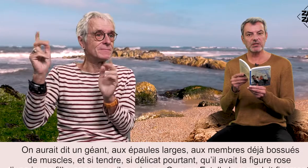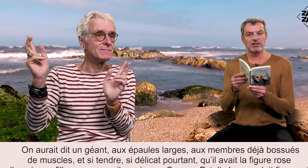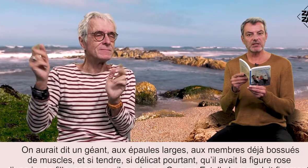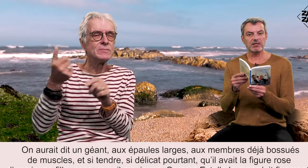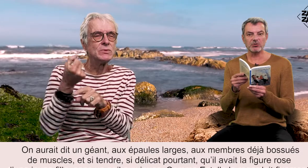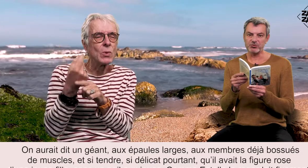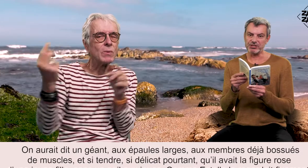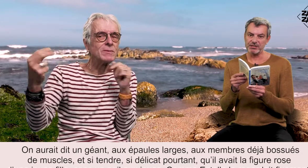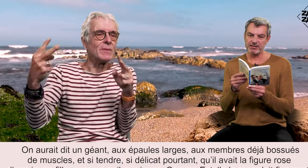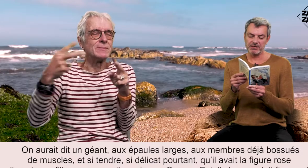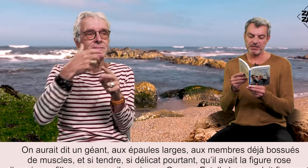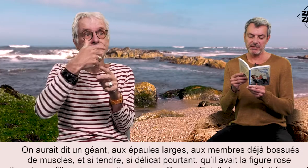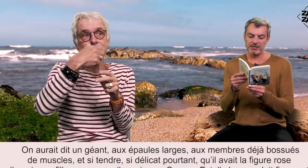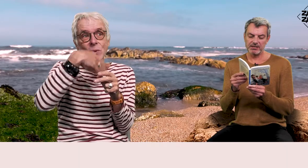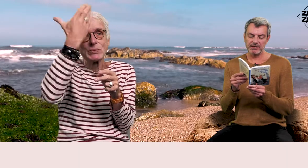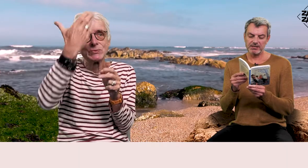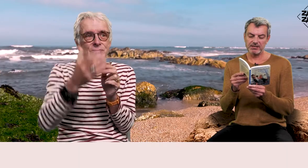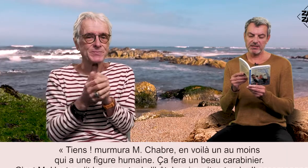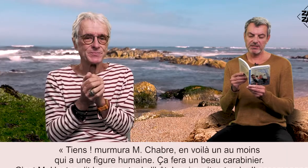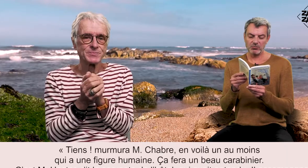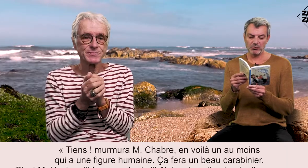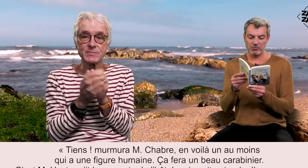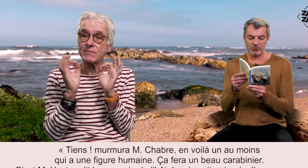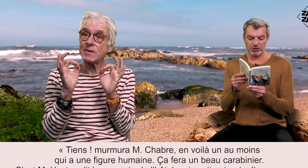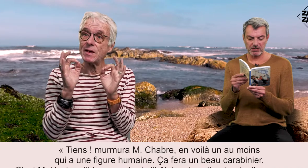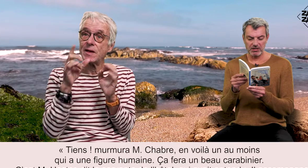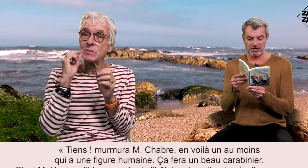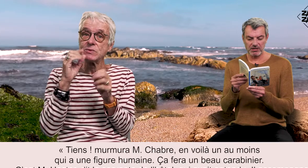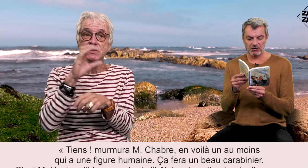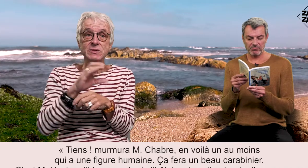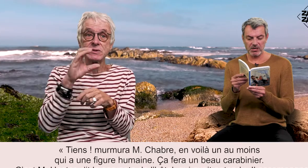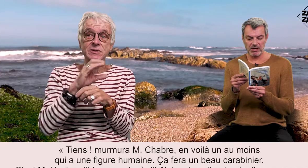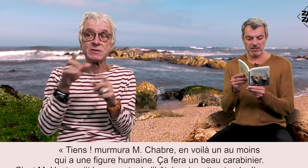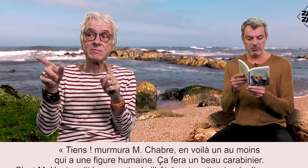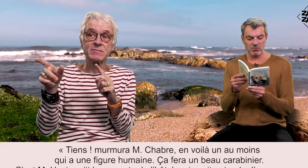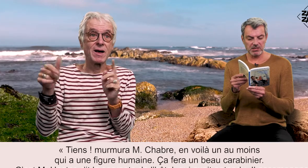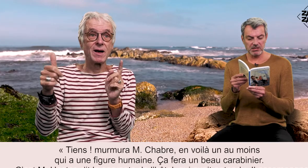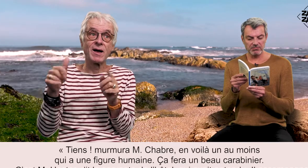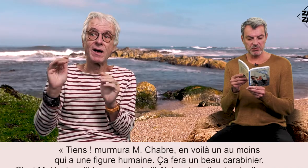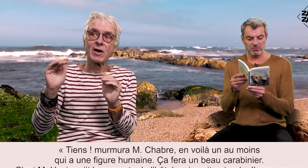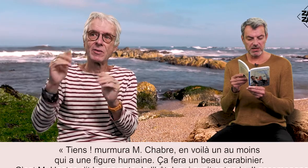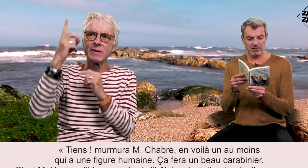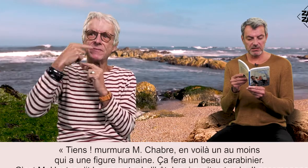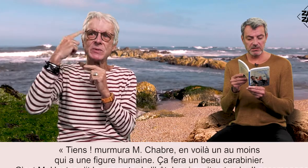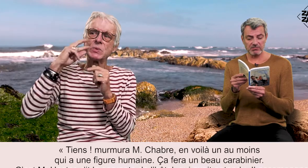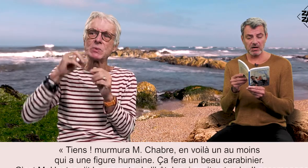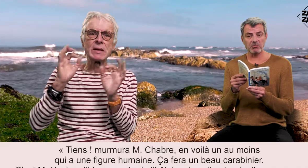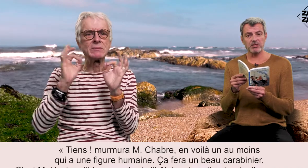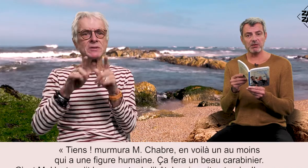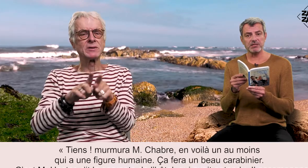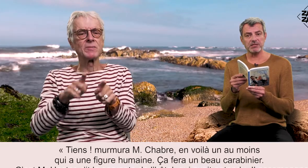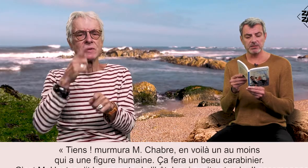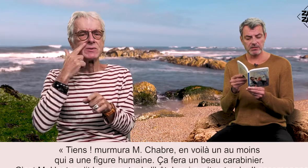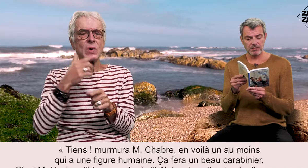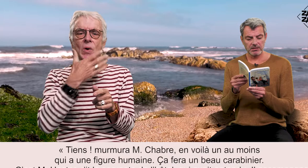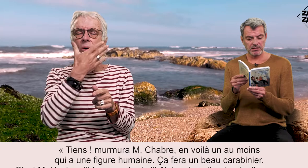seconde et rougit. « Tiens, » murmura M. Chabre, « en voilà un au moins qui a une figure humaine. Ça fera un